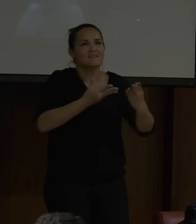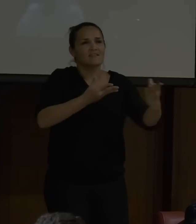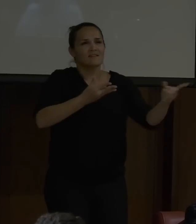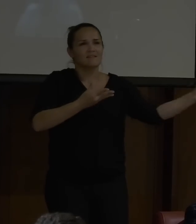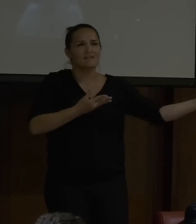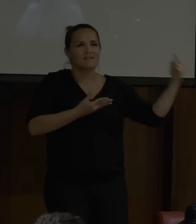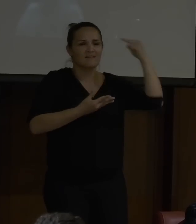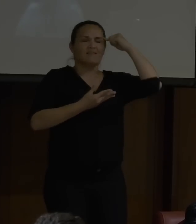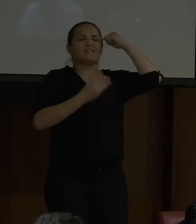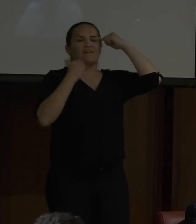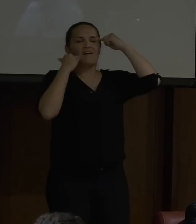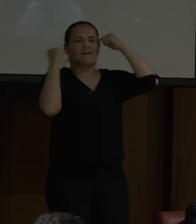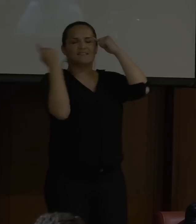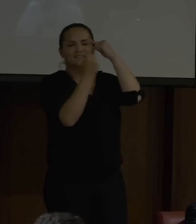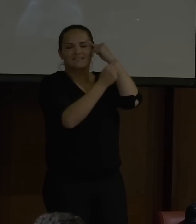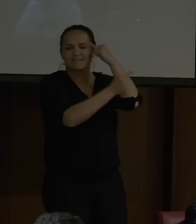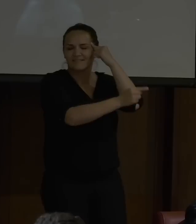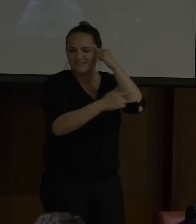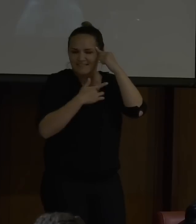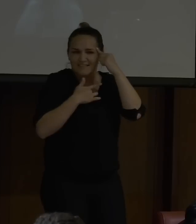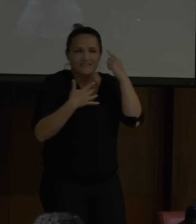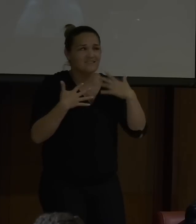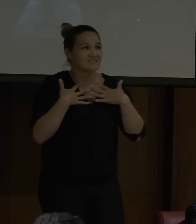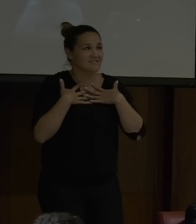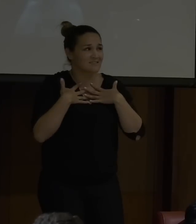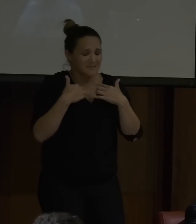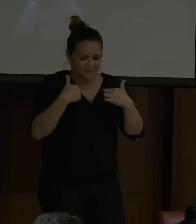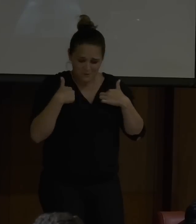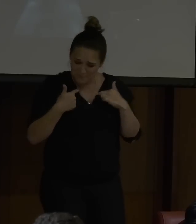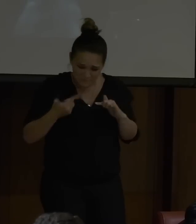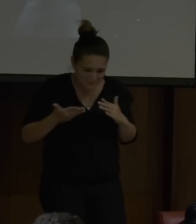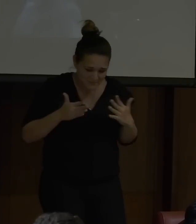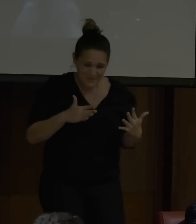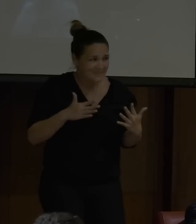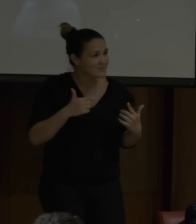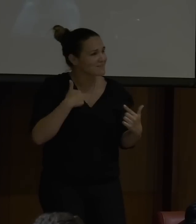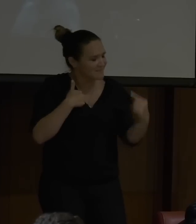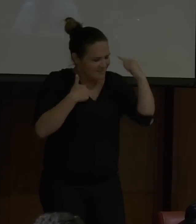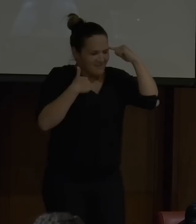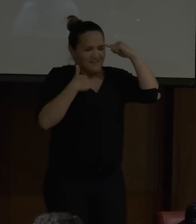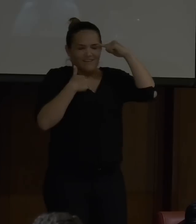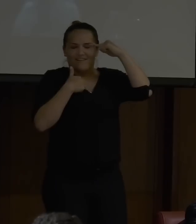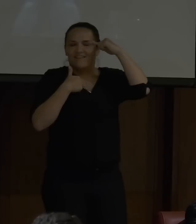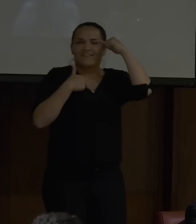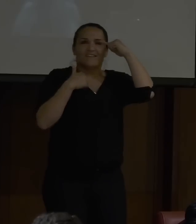recordarte, Matilde, sentí temor por mi vida. Al